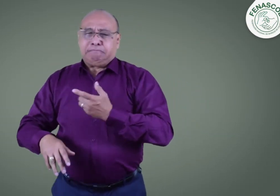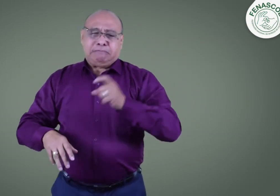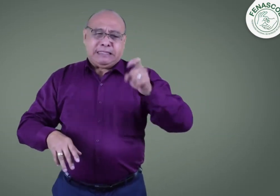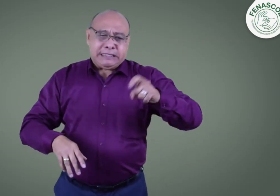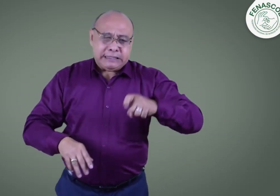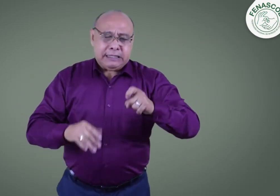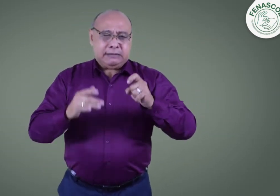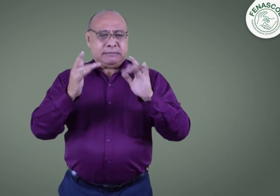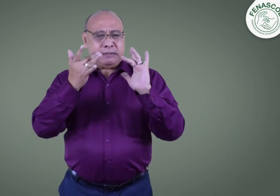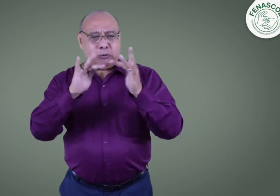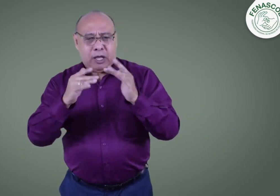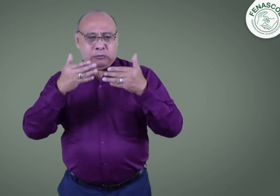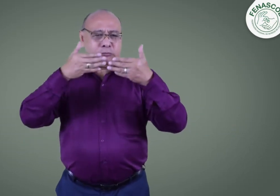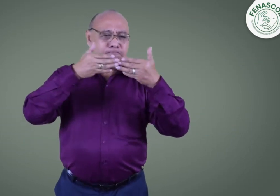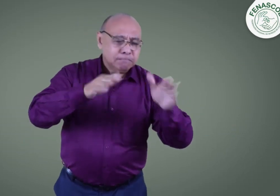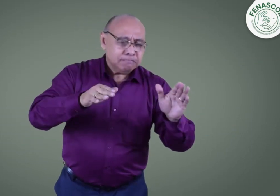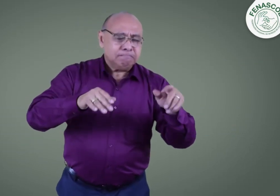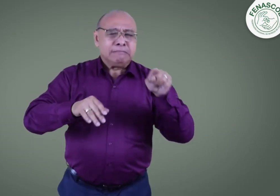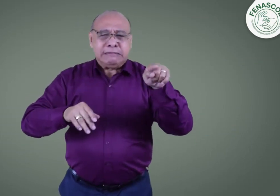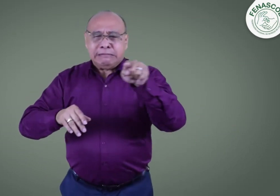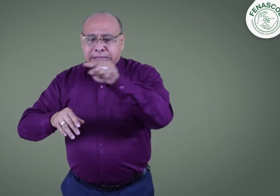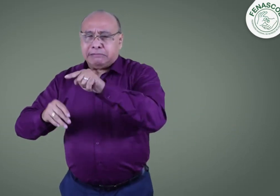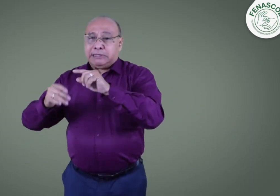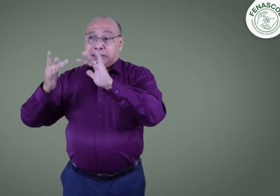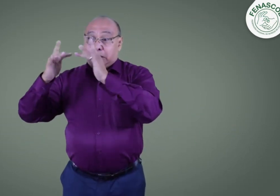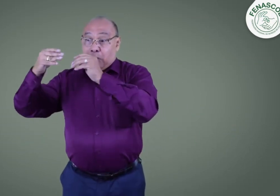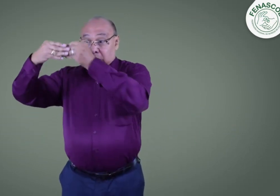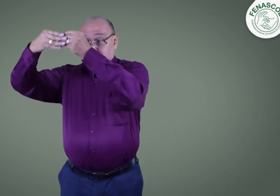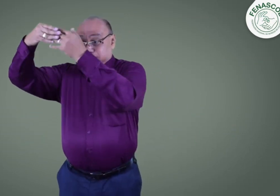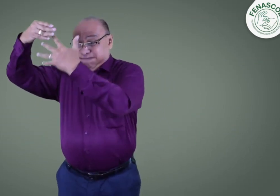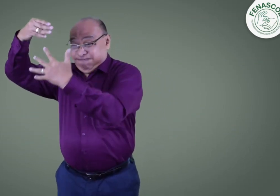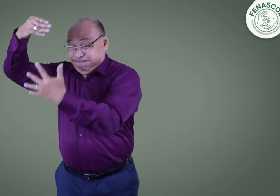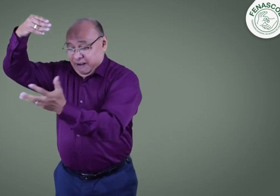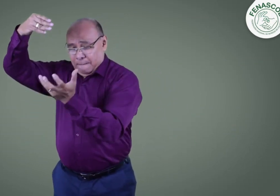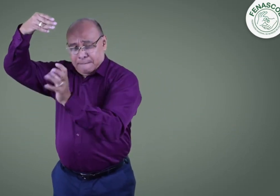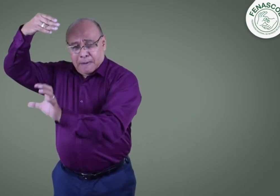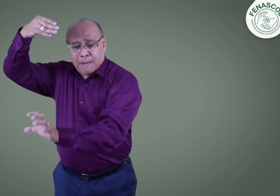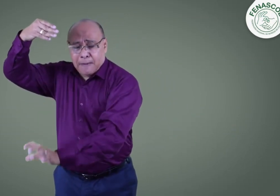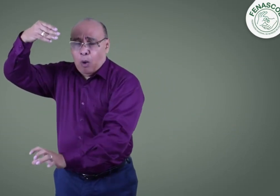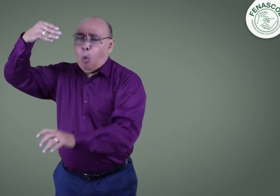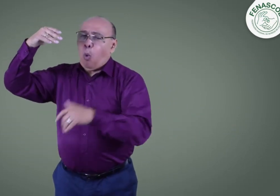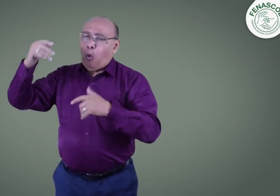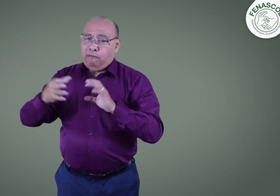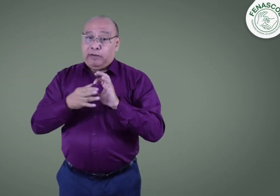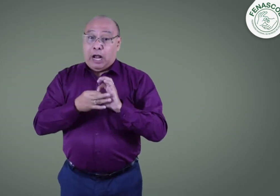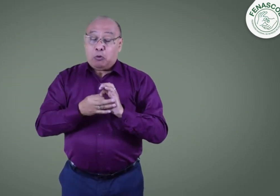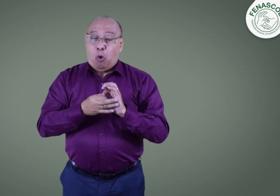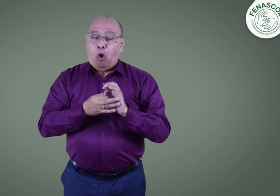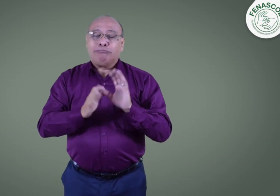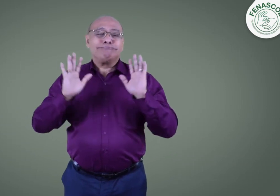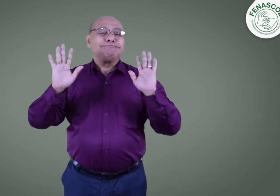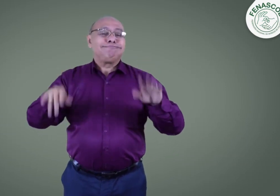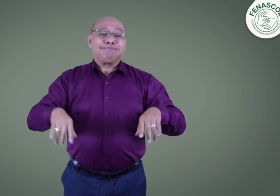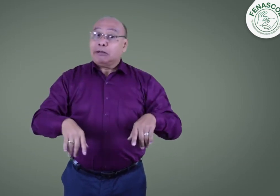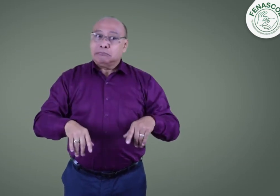videos, con quejas, peticiones acerca de la necesidad de la reapertura de centro de relevo. Lo anterior ha sido valioso para FENASCOL